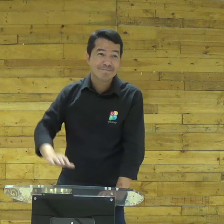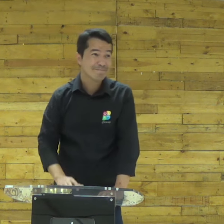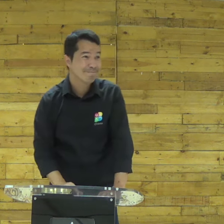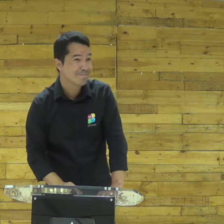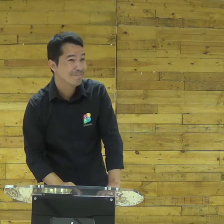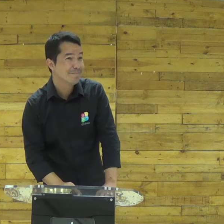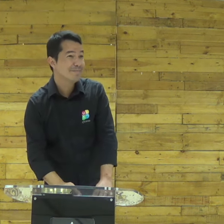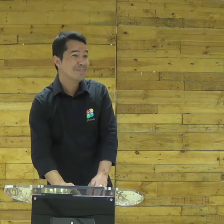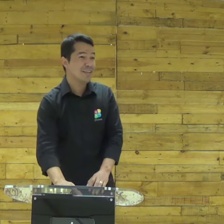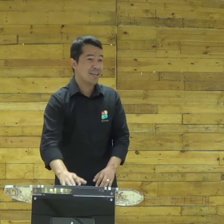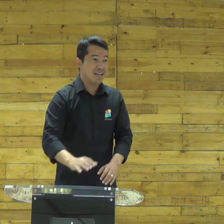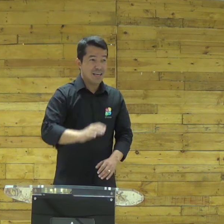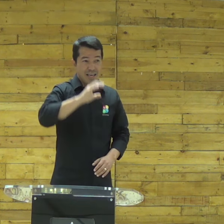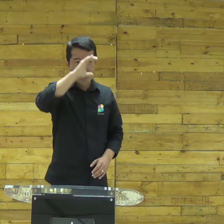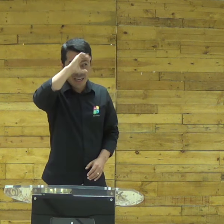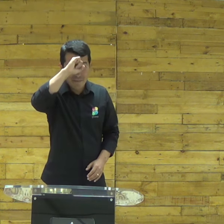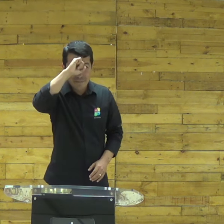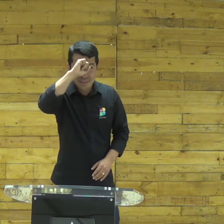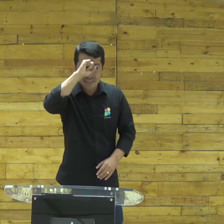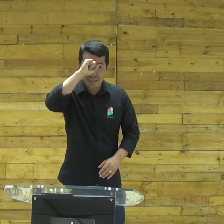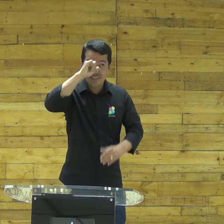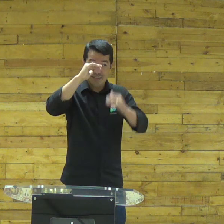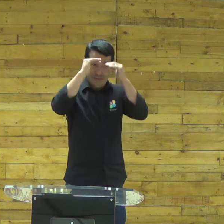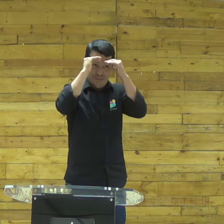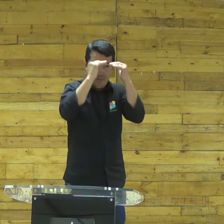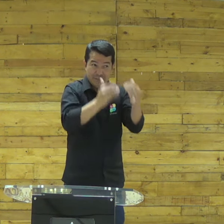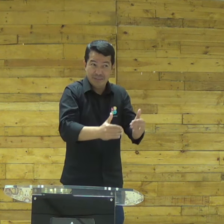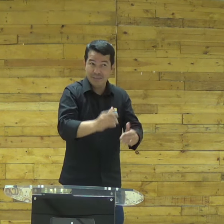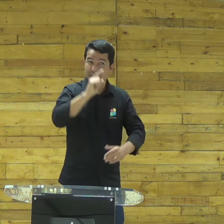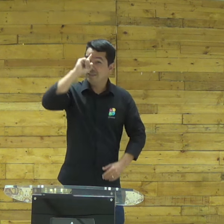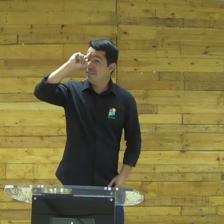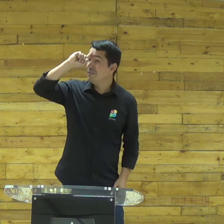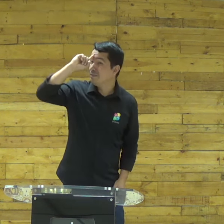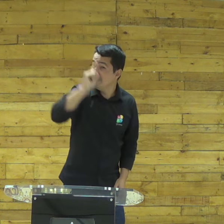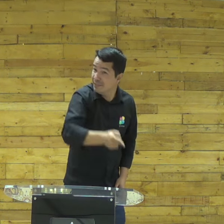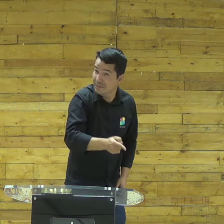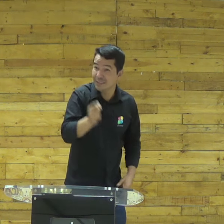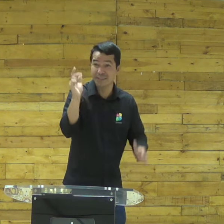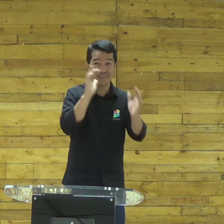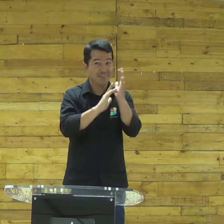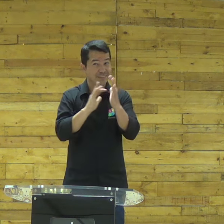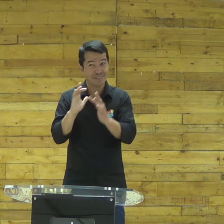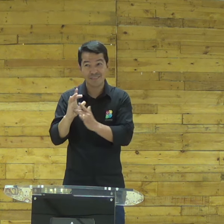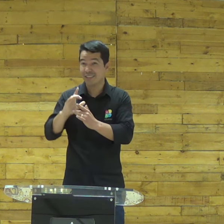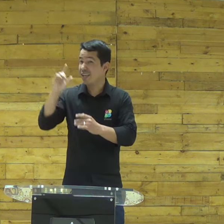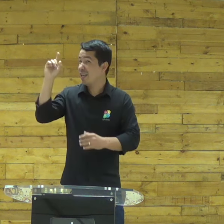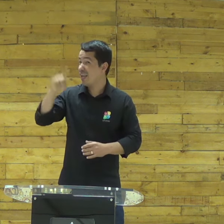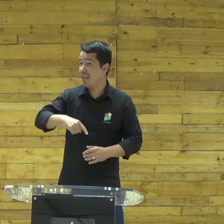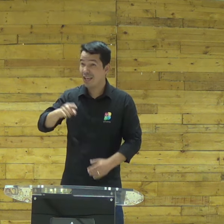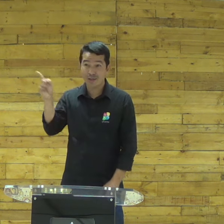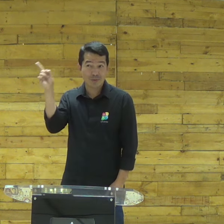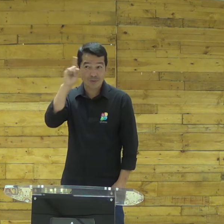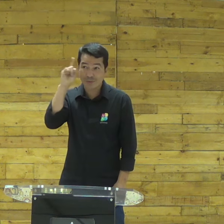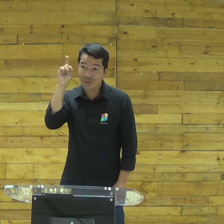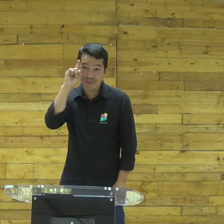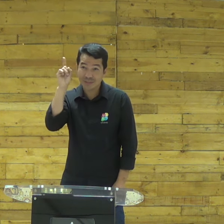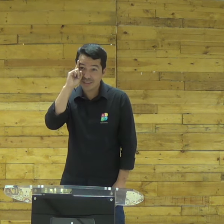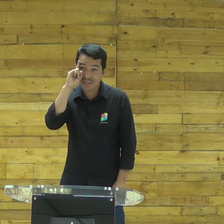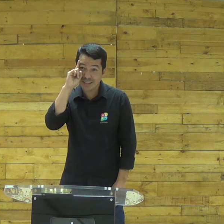Deus acima de tudo aprender a obedecer o mandamento de Jesus é